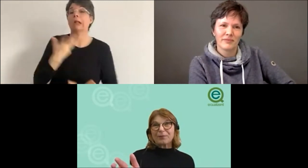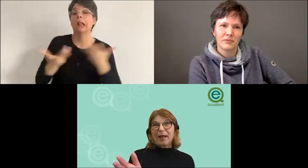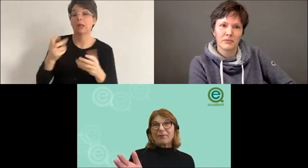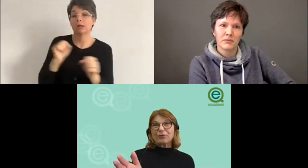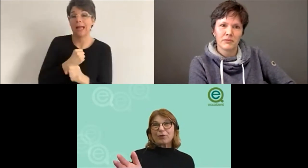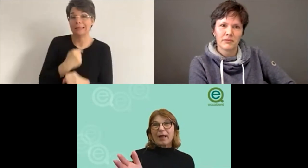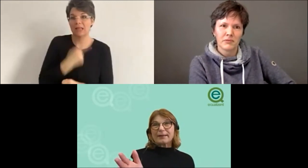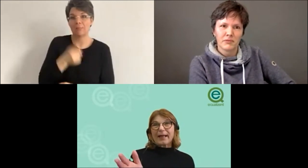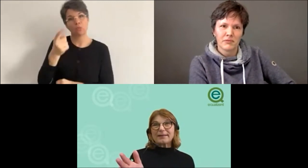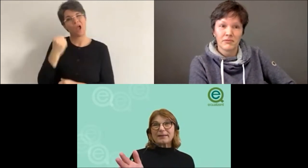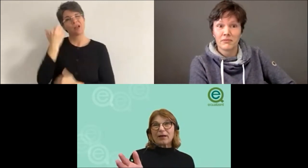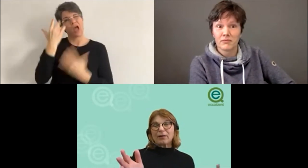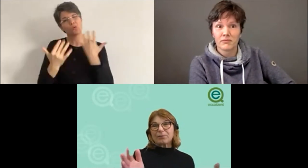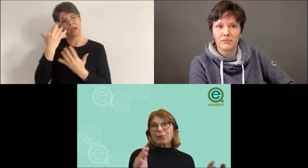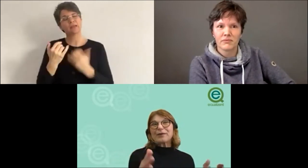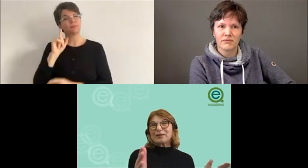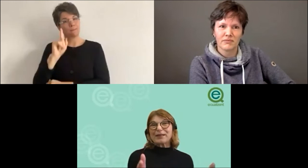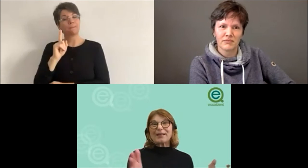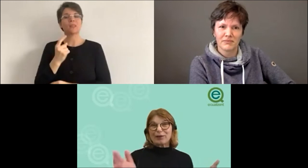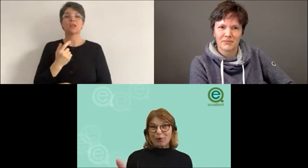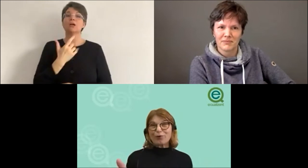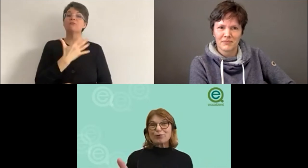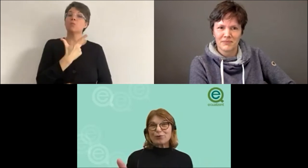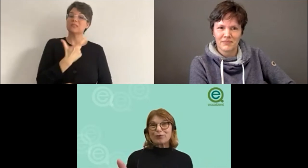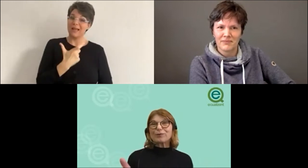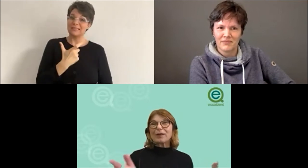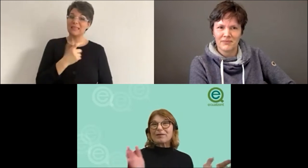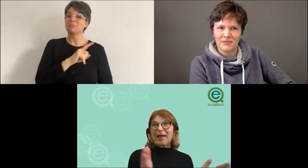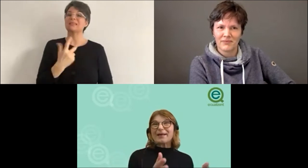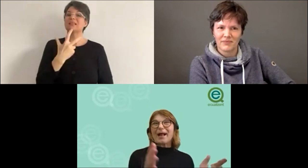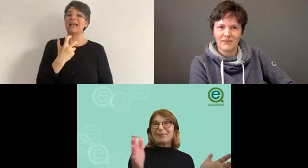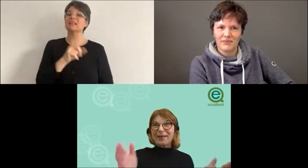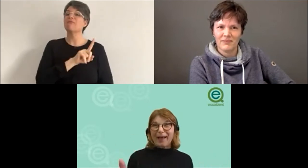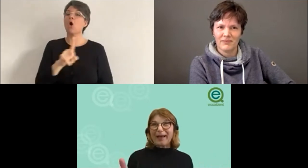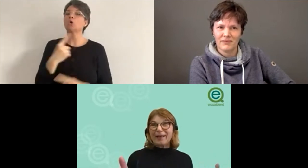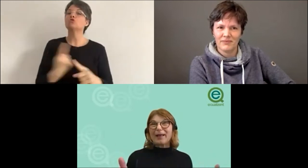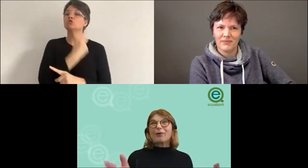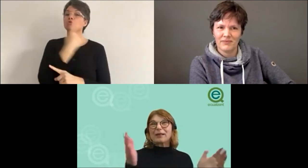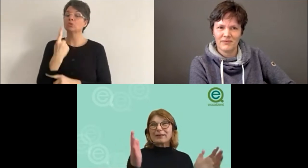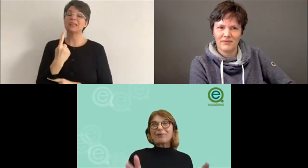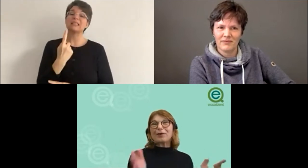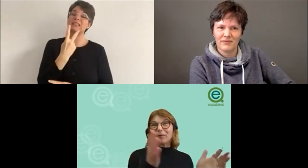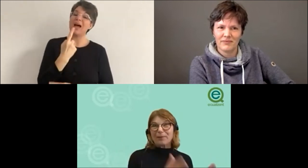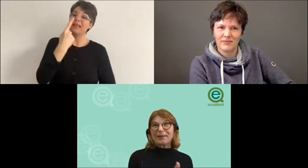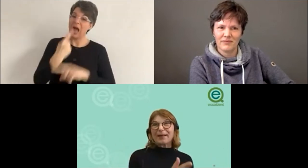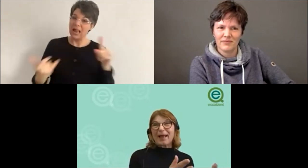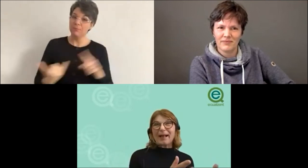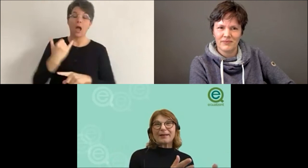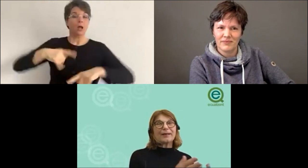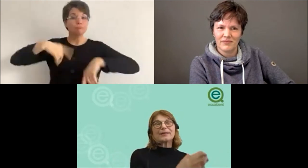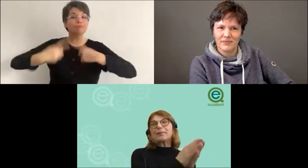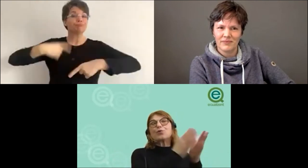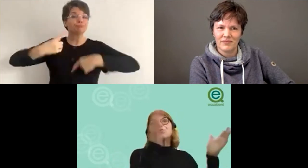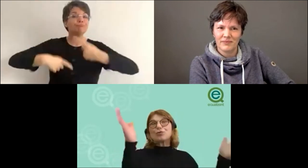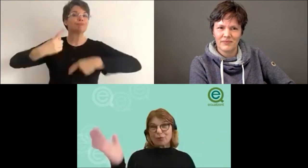ausrechnen, wenn du 25 bis 30 Wochenstunden, 2,5 Jahre und dafür gibt es Materialien.